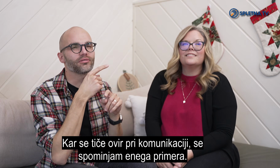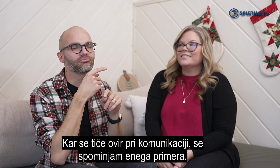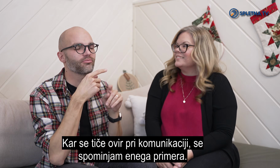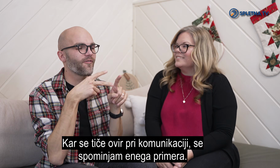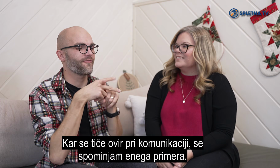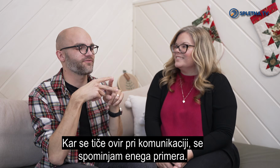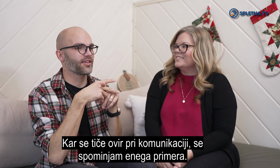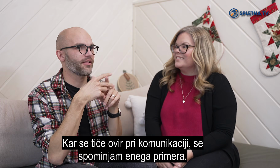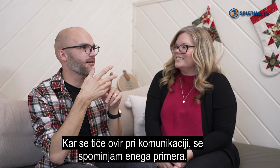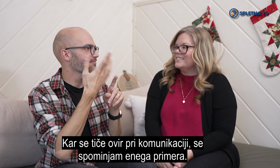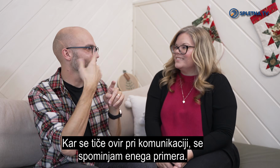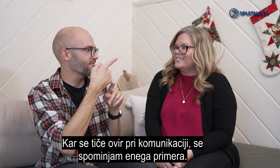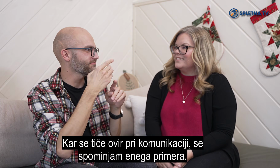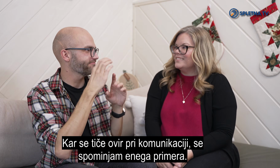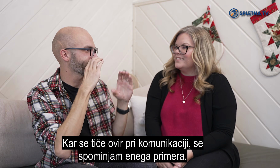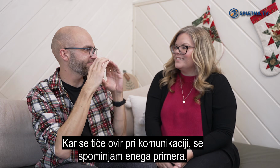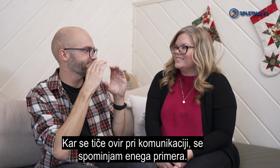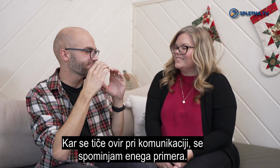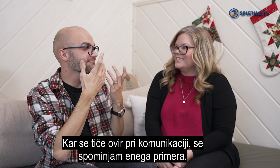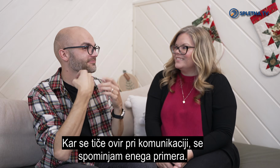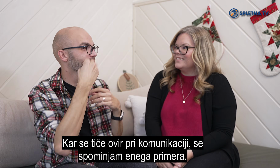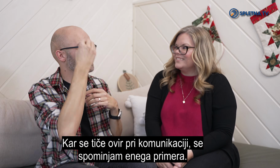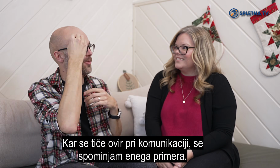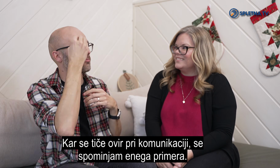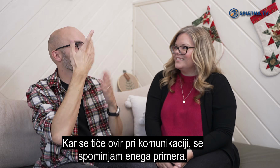Kar se tiče ovir pri komunikaciji, se spominjam enega primera.